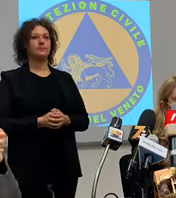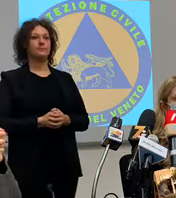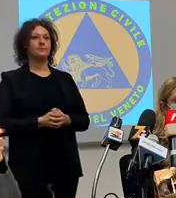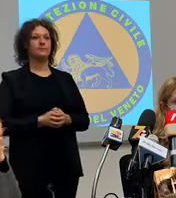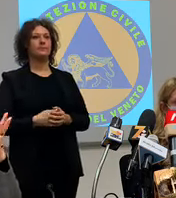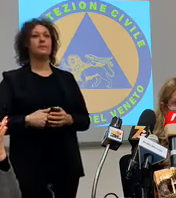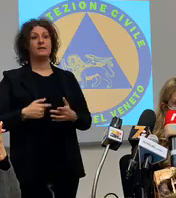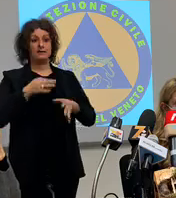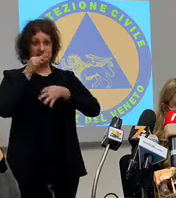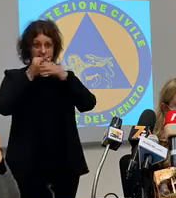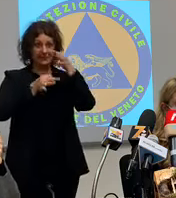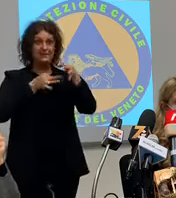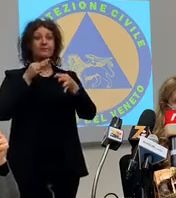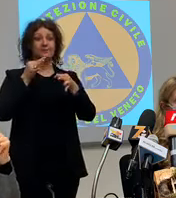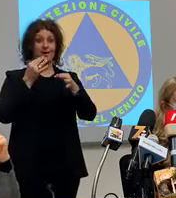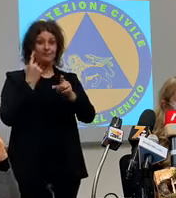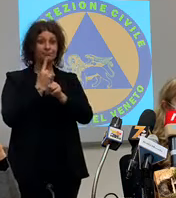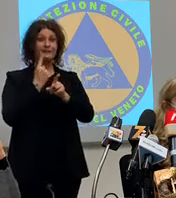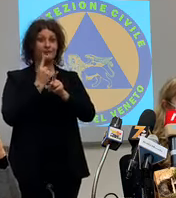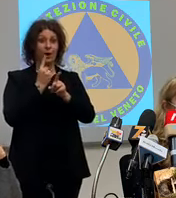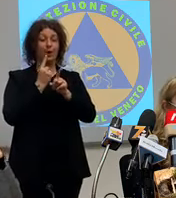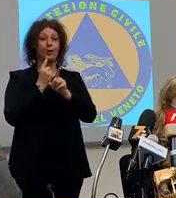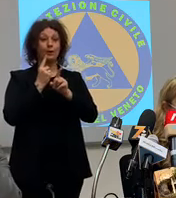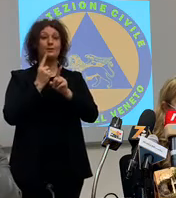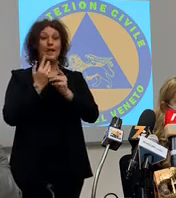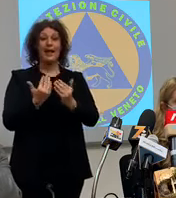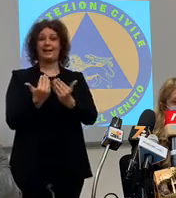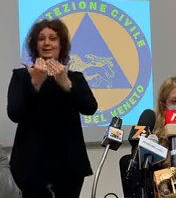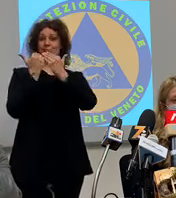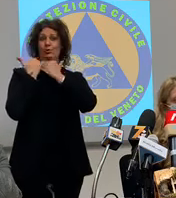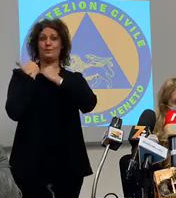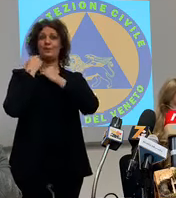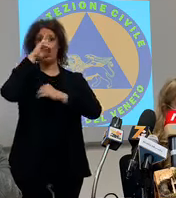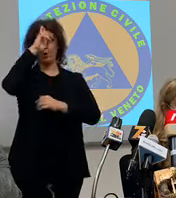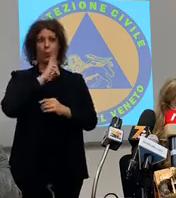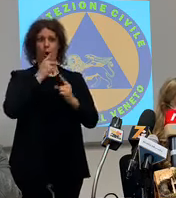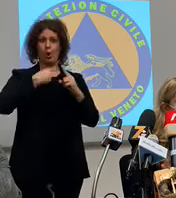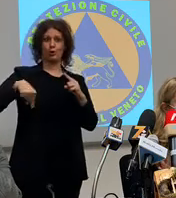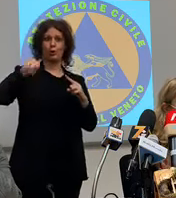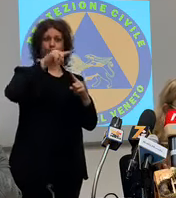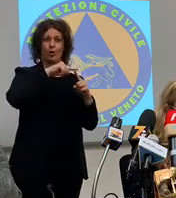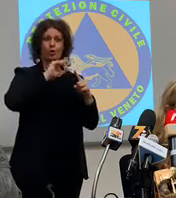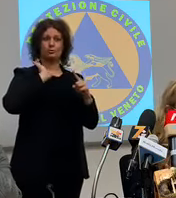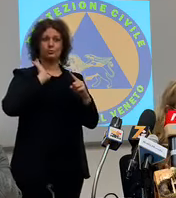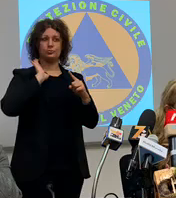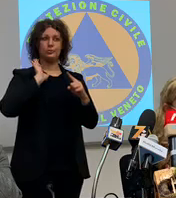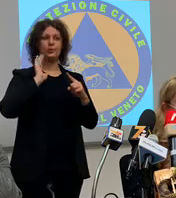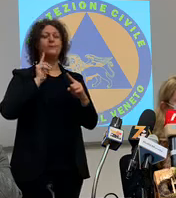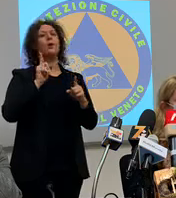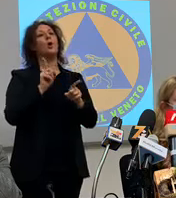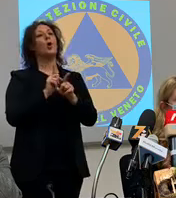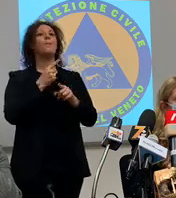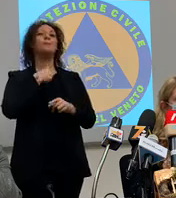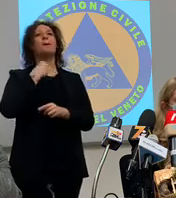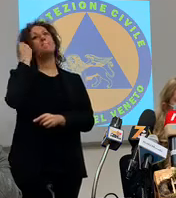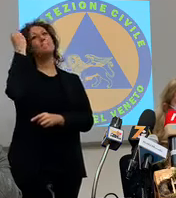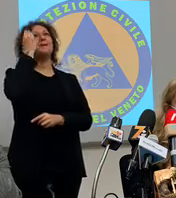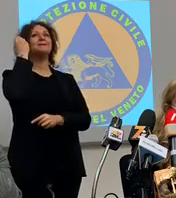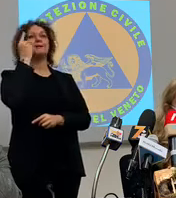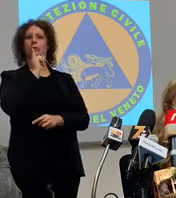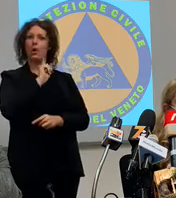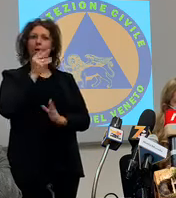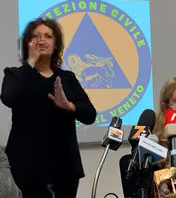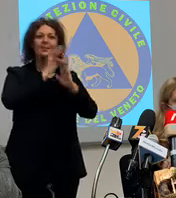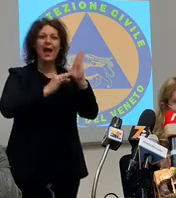grossa assunzione di responsabilità in quello che è il nostro ruolo e questa non è una sensazione questi sono dati cioè i dati ci